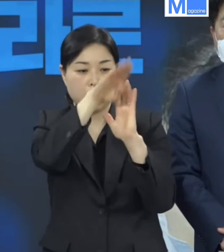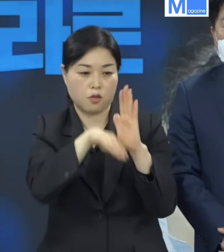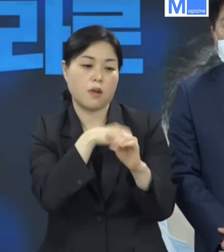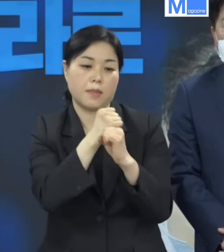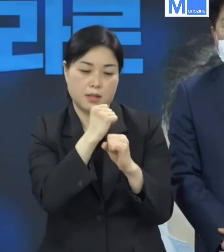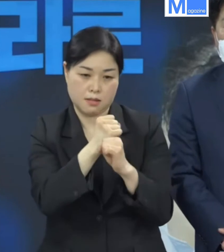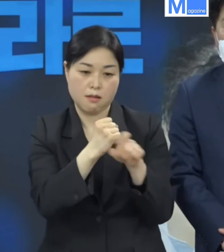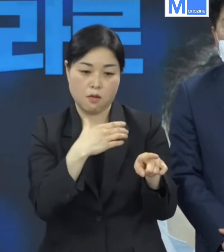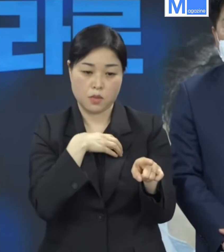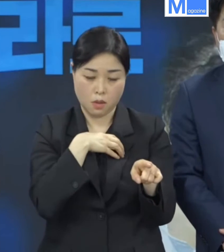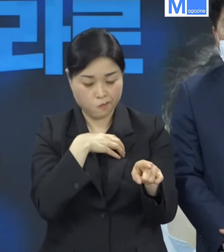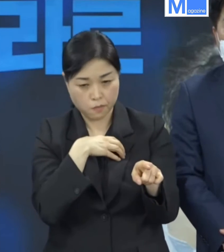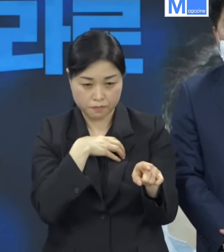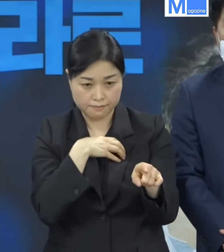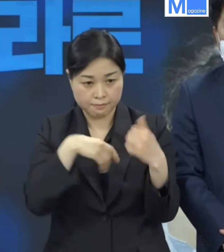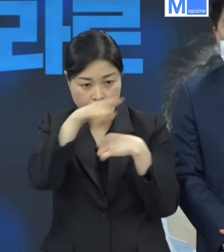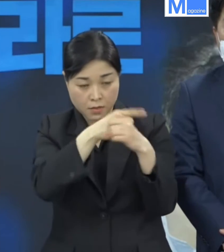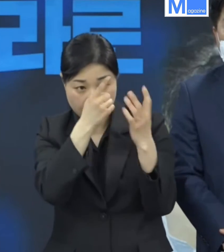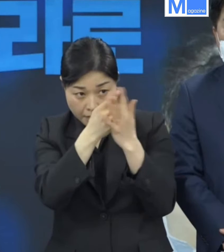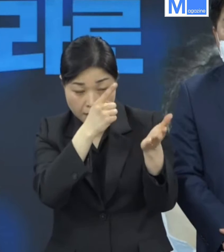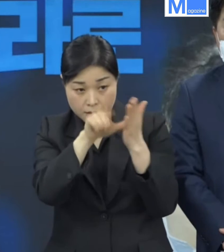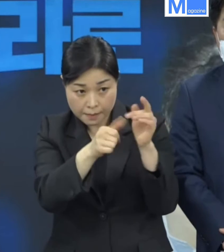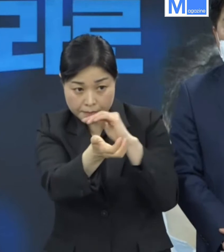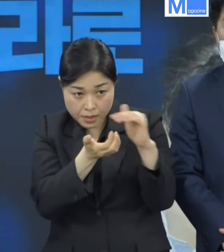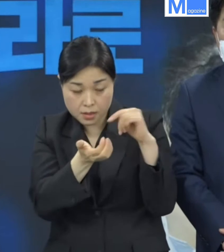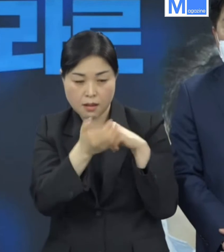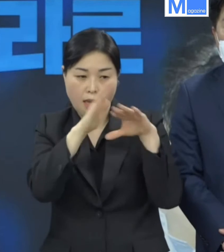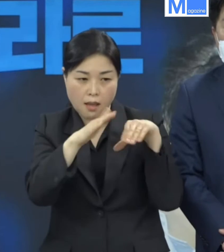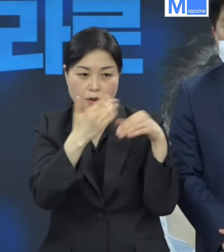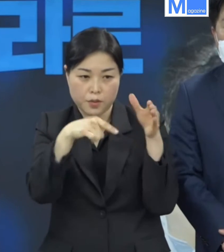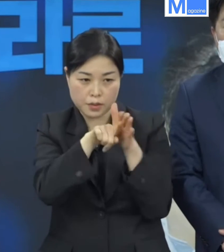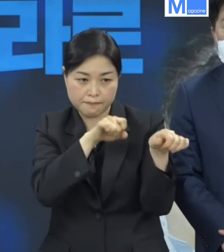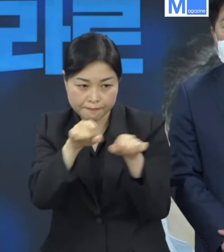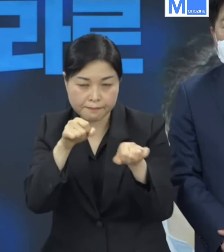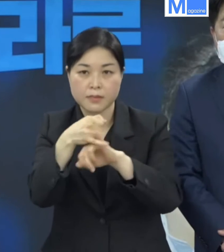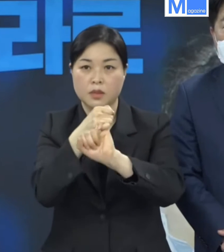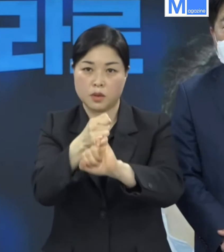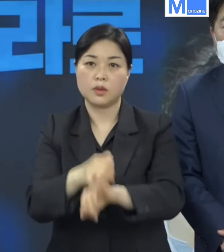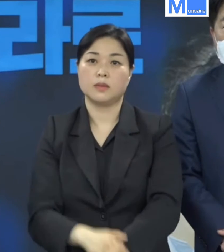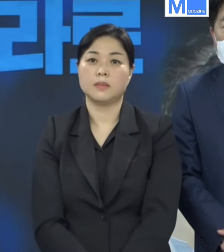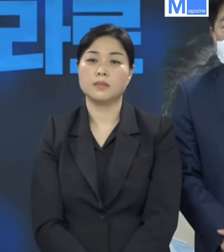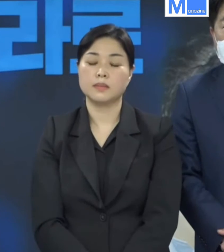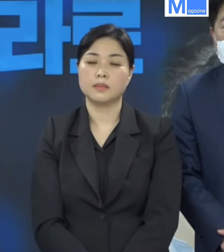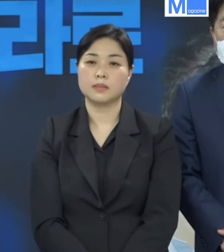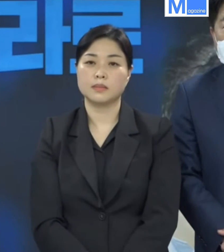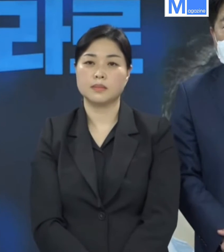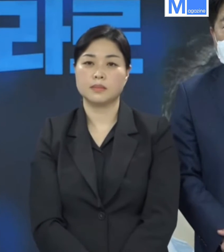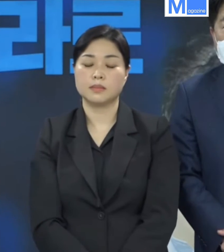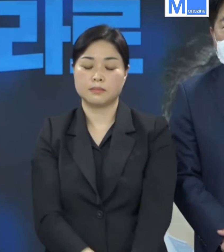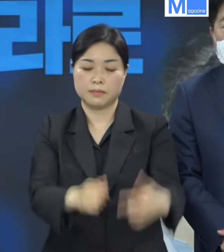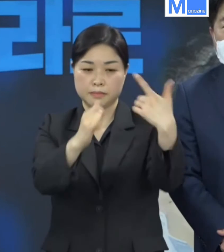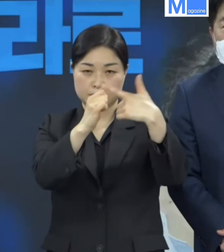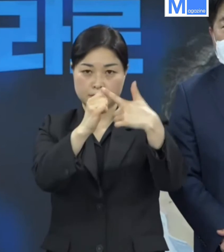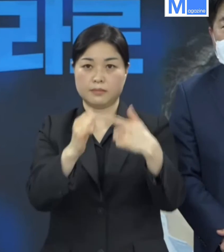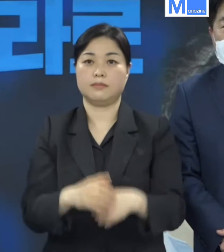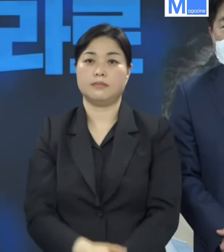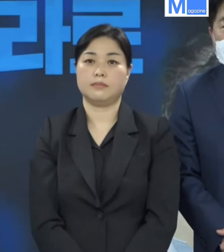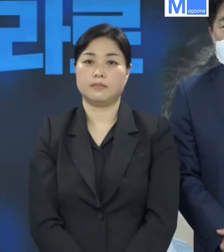위기 상황의 조짐부터 파악해서 선제적으로 대응해 가겠습니다. 여섯